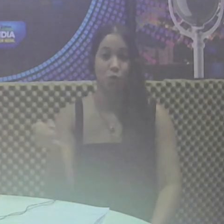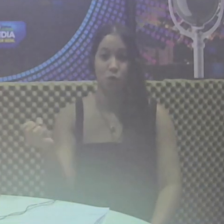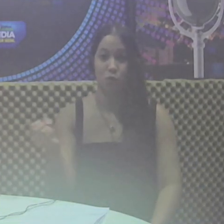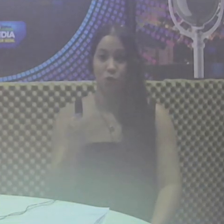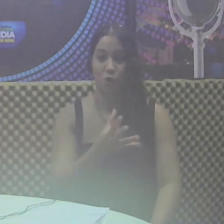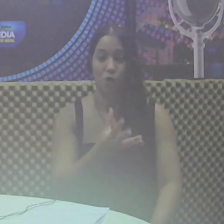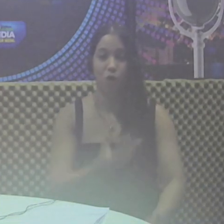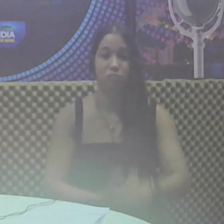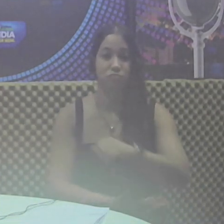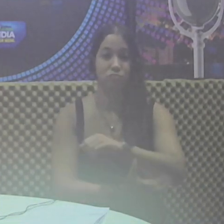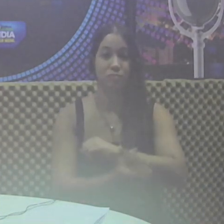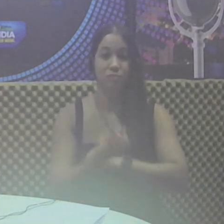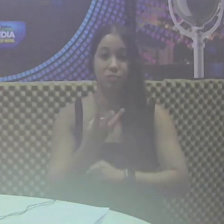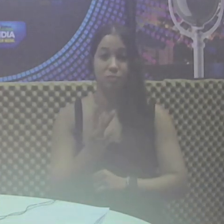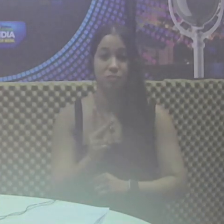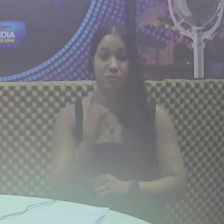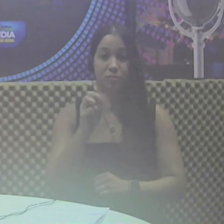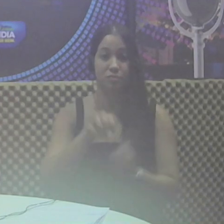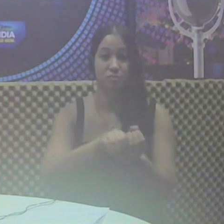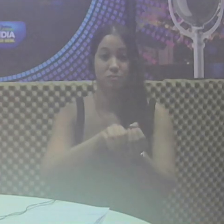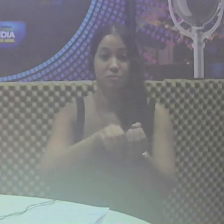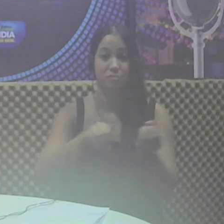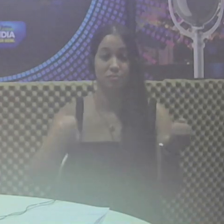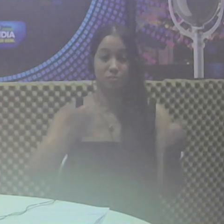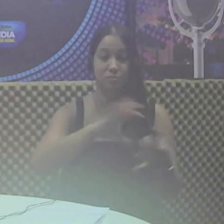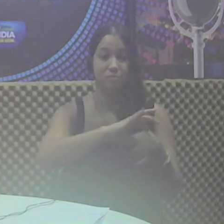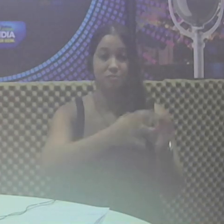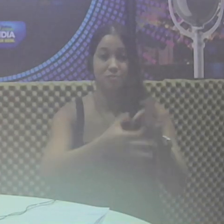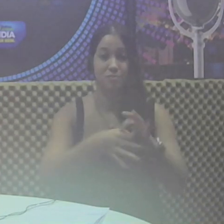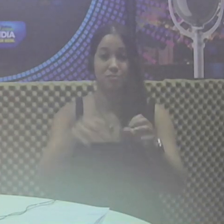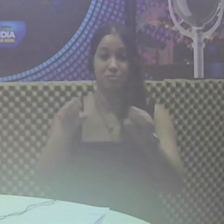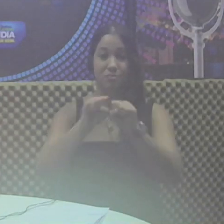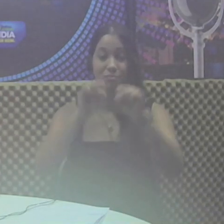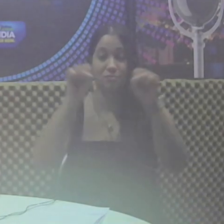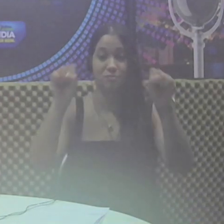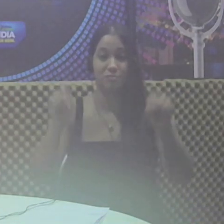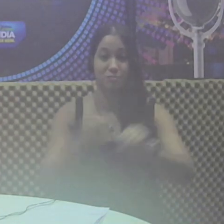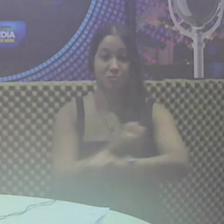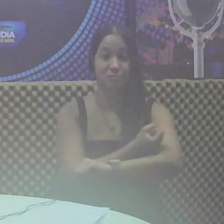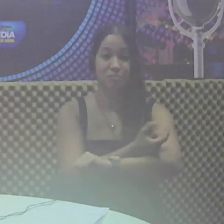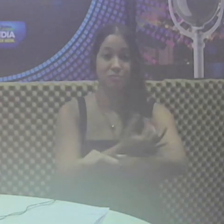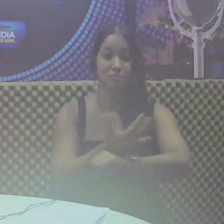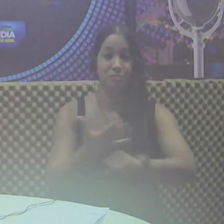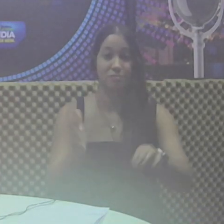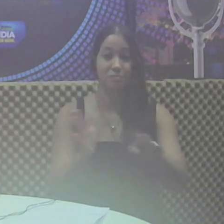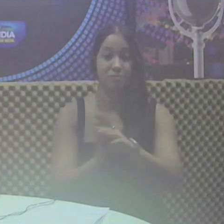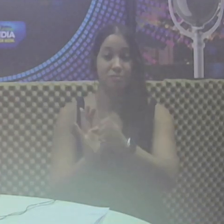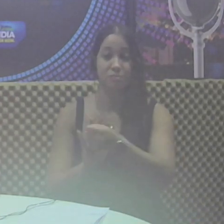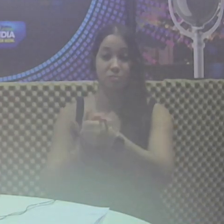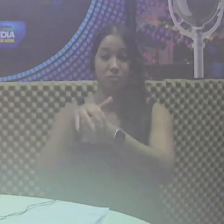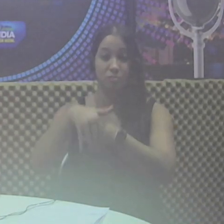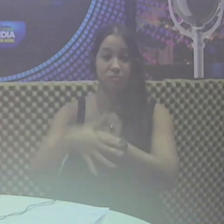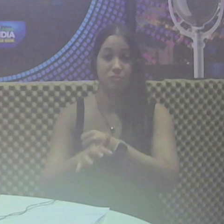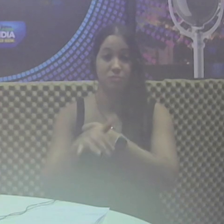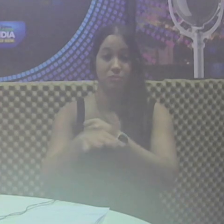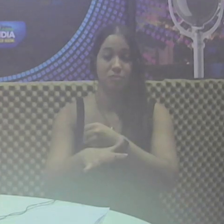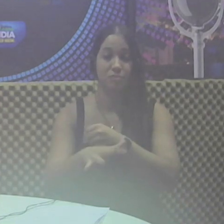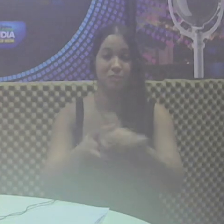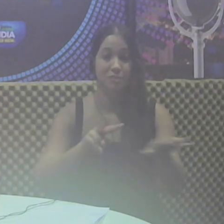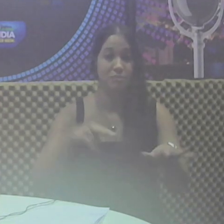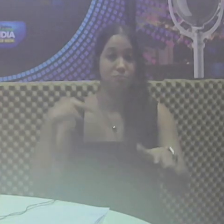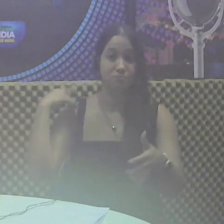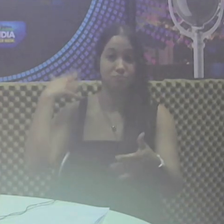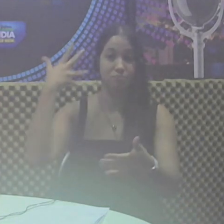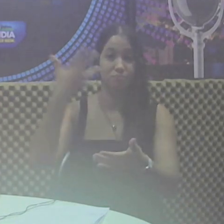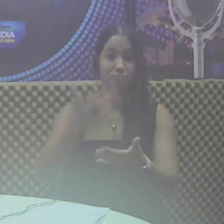tem 3,5 km de extensão e interliga os sistemas de abastecimento Capim Branco e Sucupira. Durante as últimas semanas,